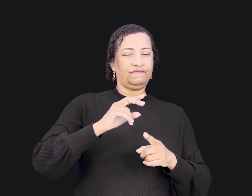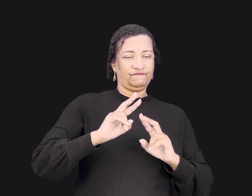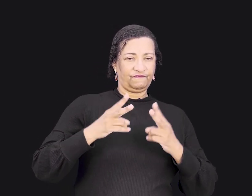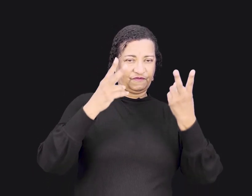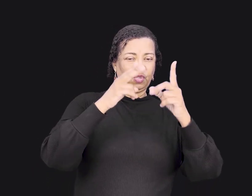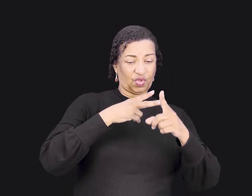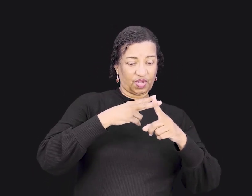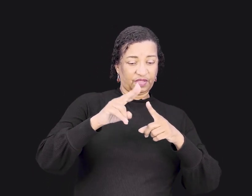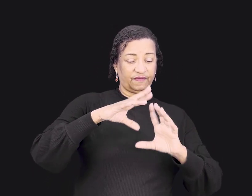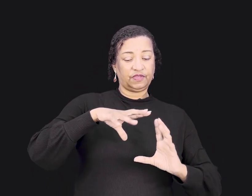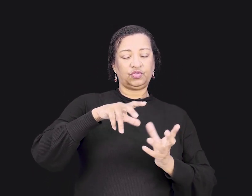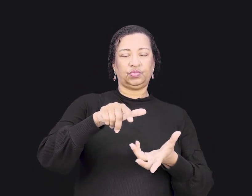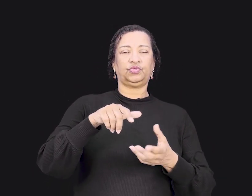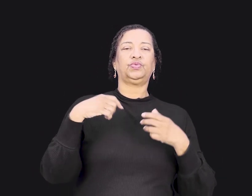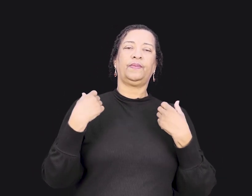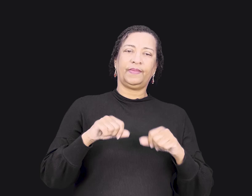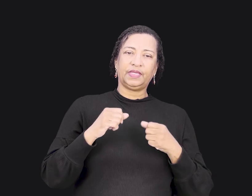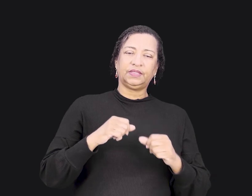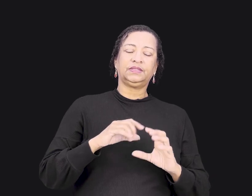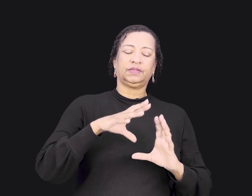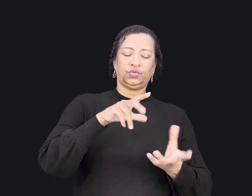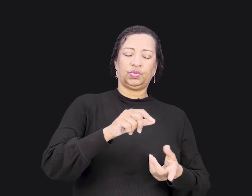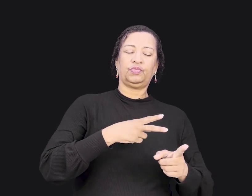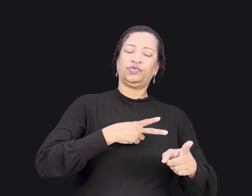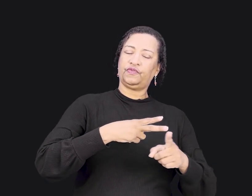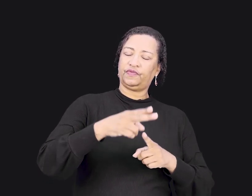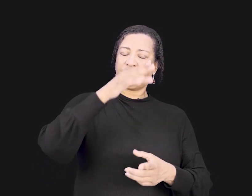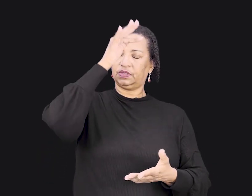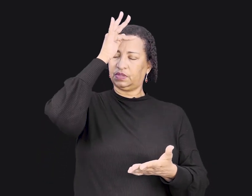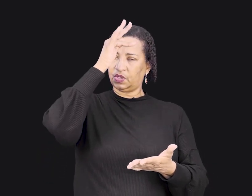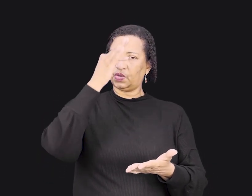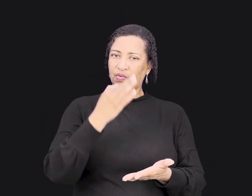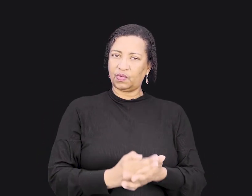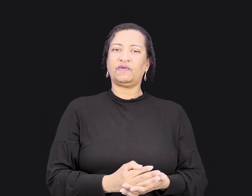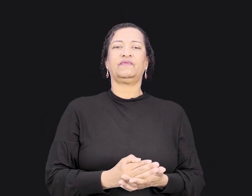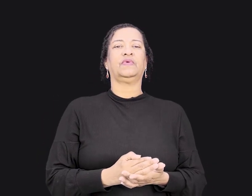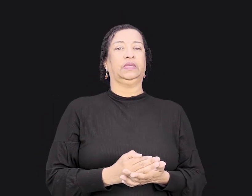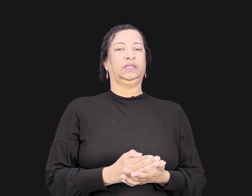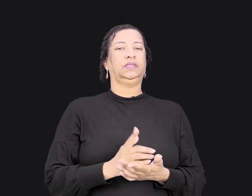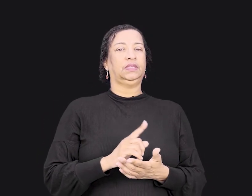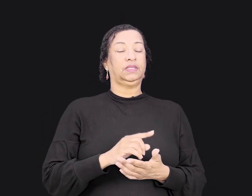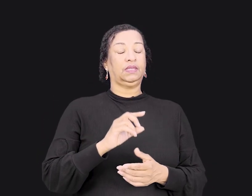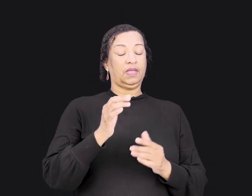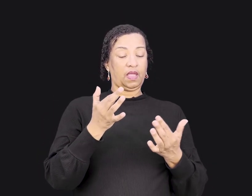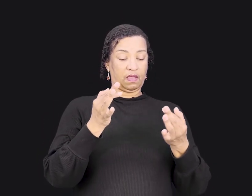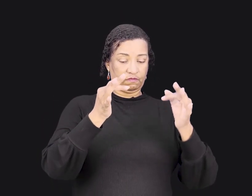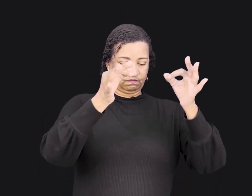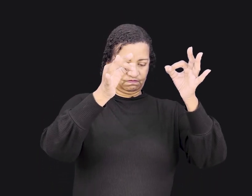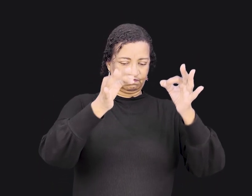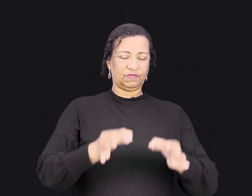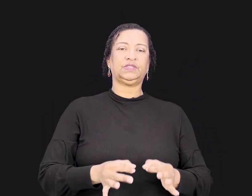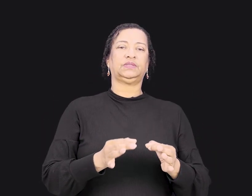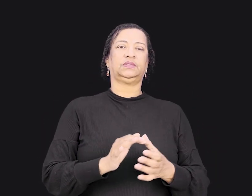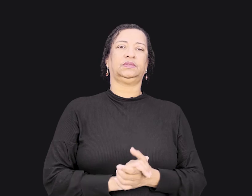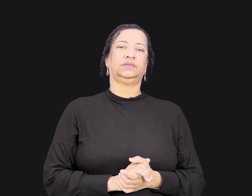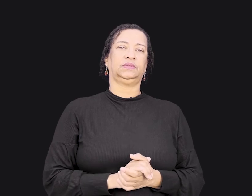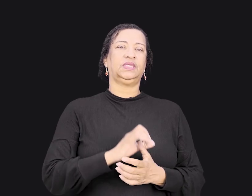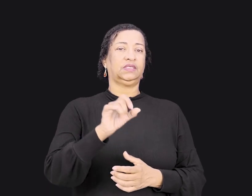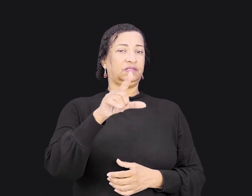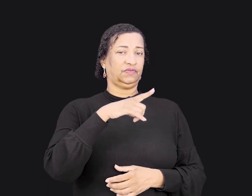conquistar o mundo com a nossa fé. Vencemos o mundo com essa fé vencedora, que é mais um ponto na bússola da certeza. Se você tem o dom